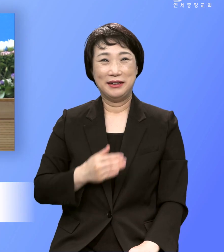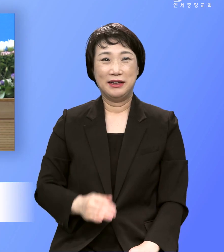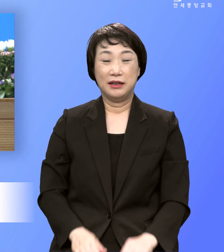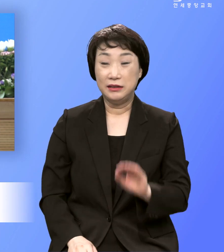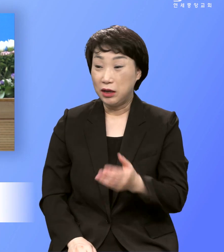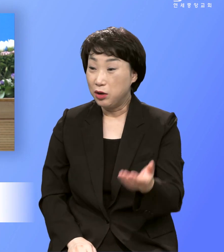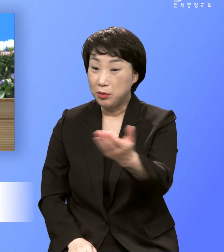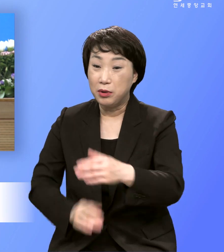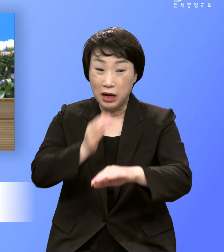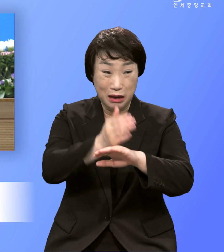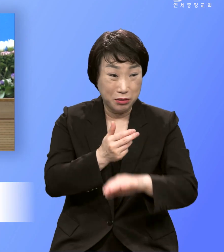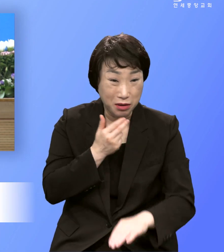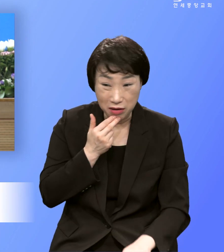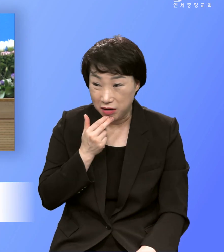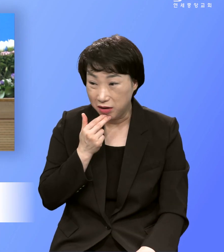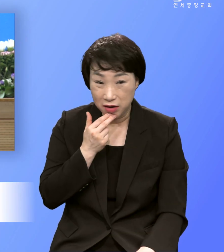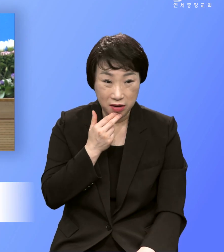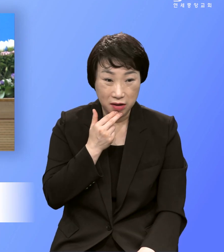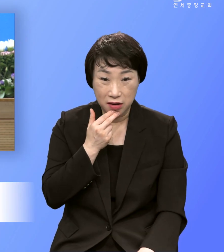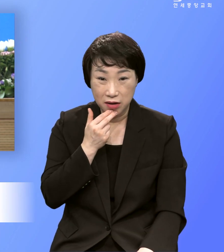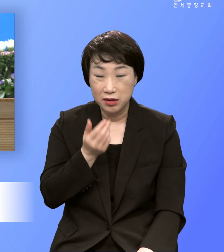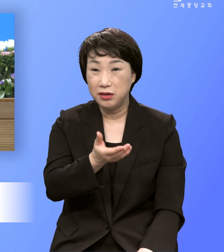근데 감사도 없어.